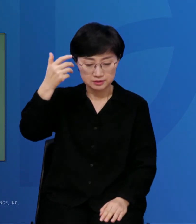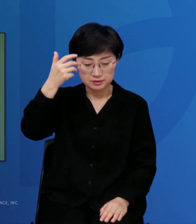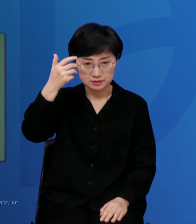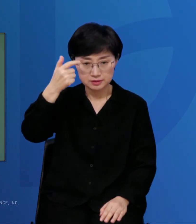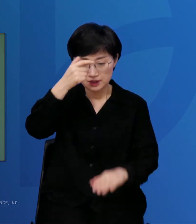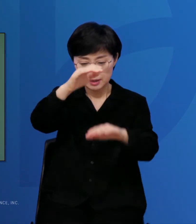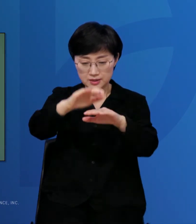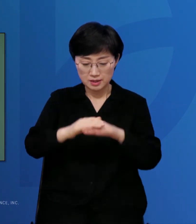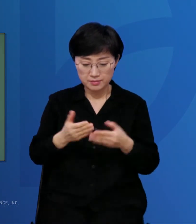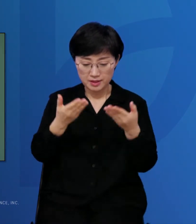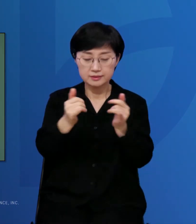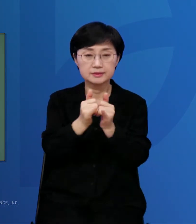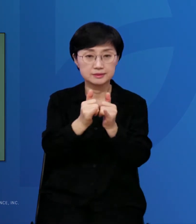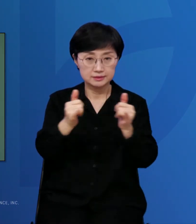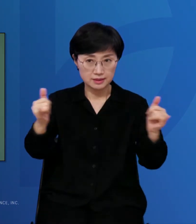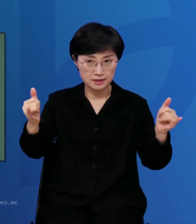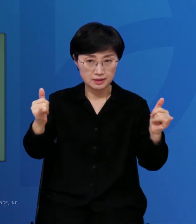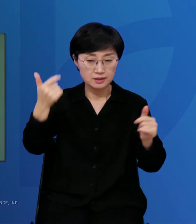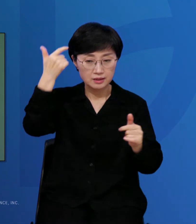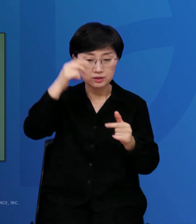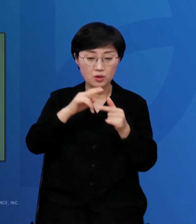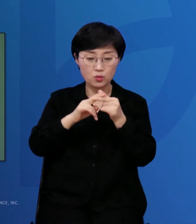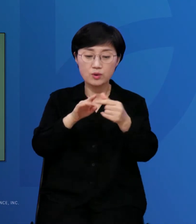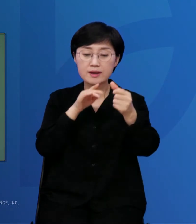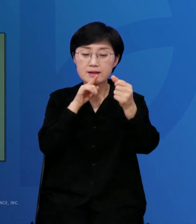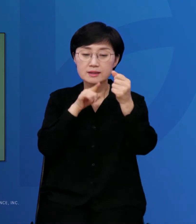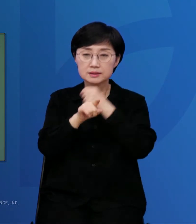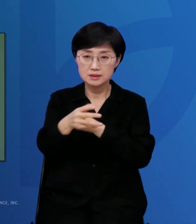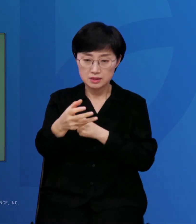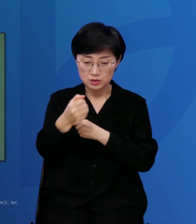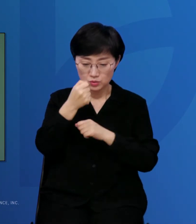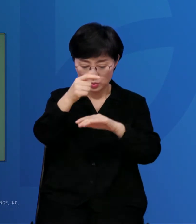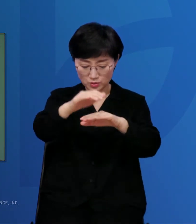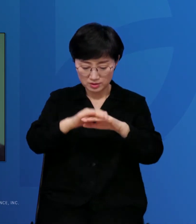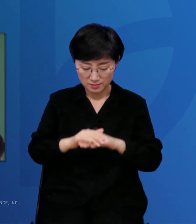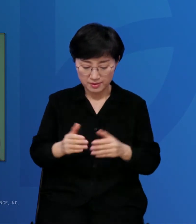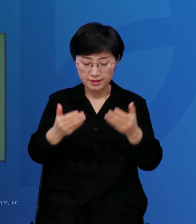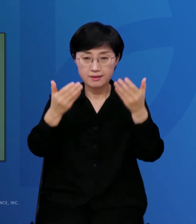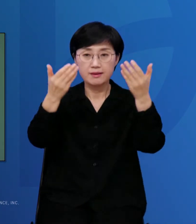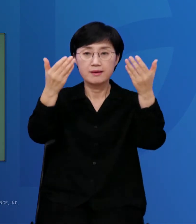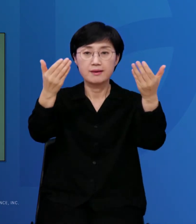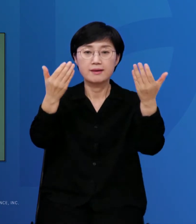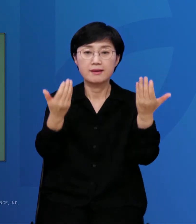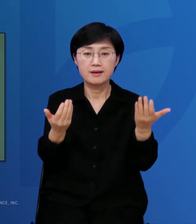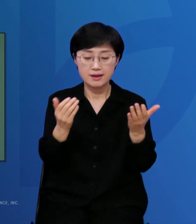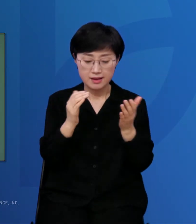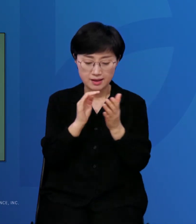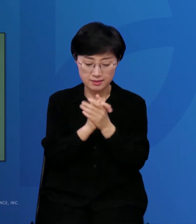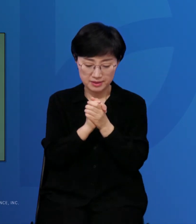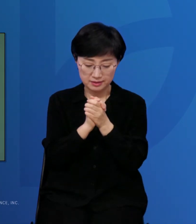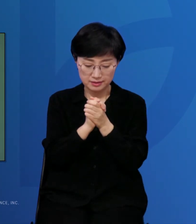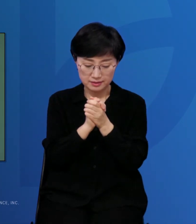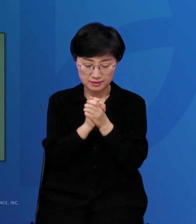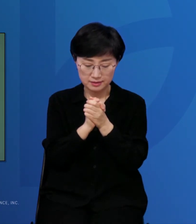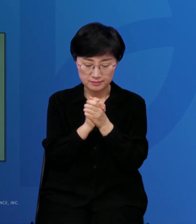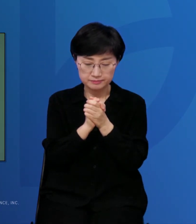하나님의 영이시니 예배하는 자가 영과 진리로 예배할지니라. 神是个灵,